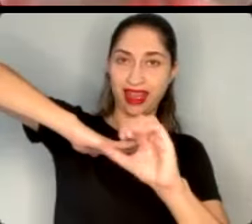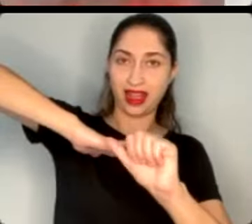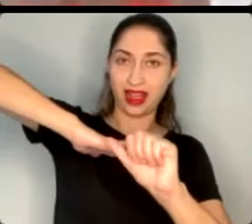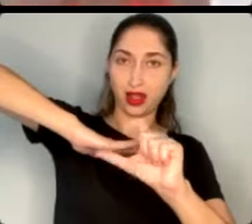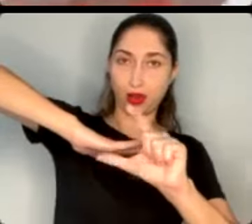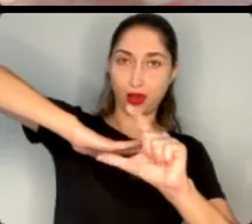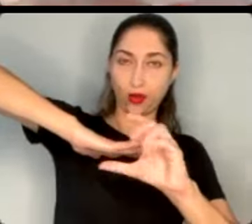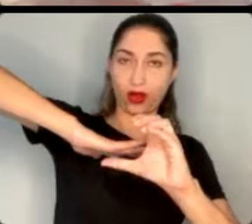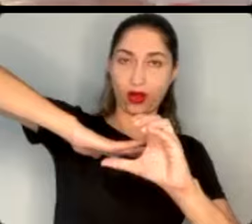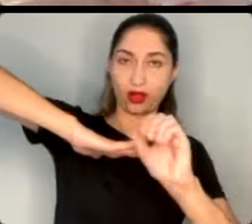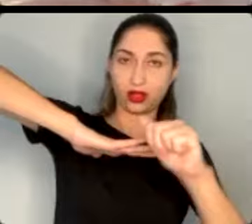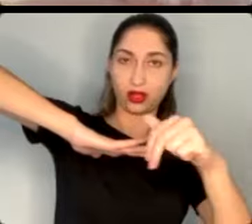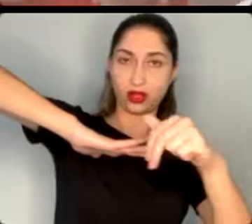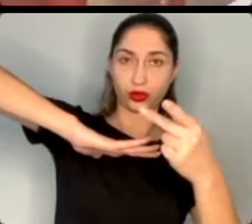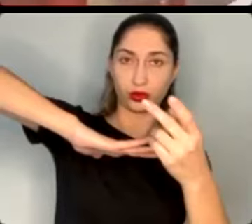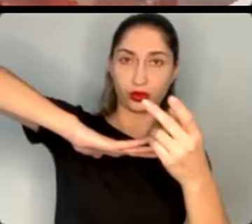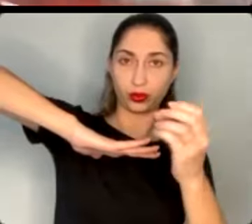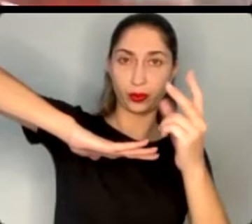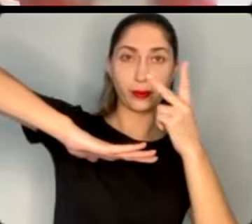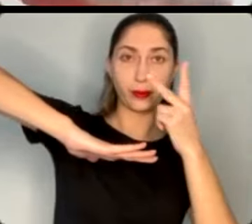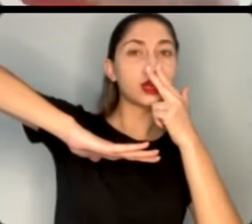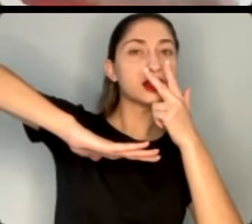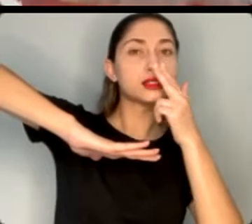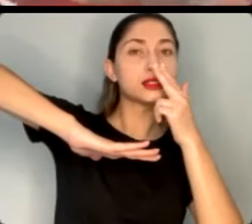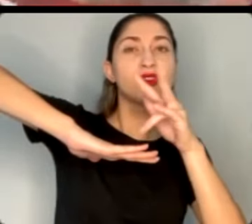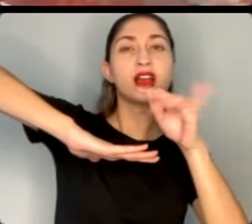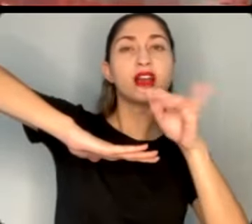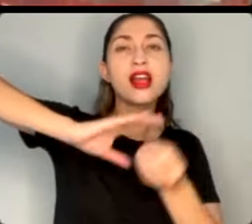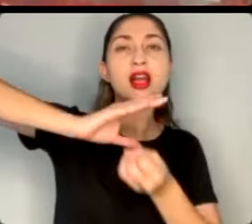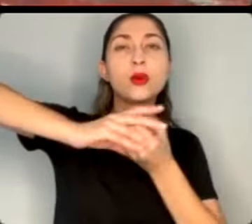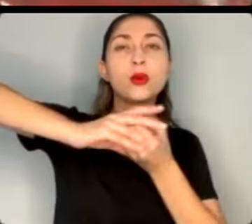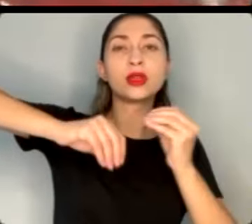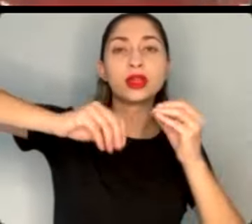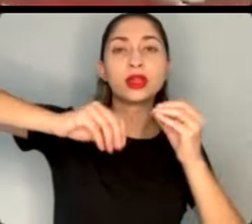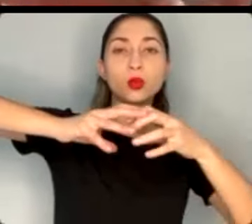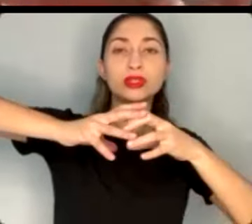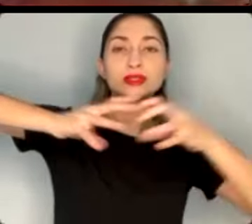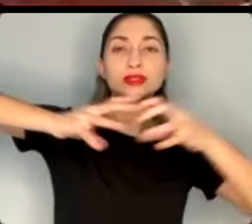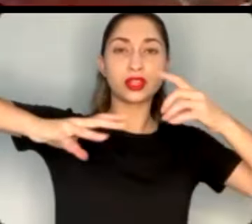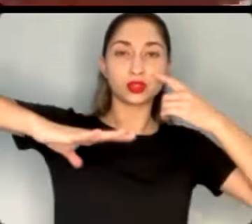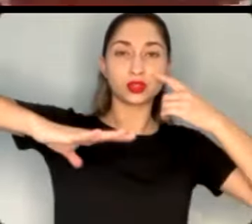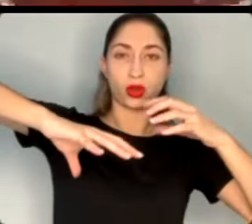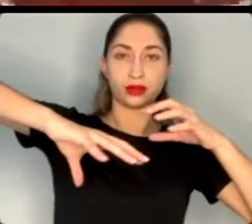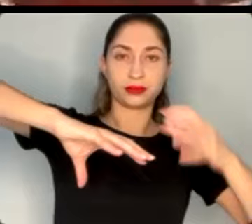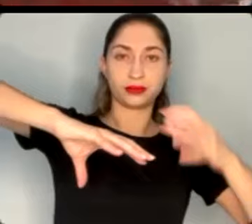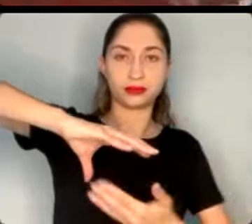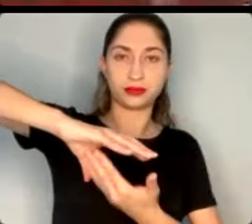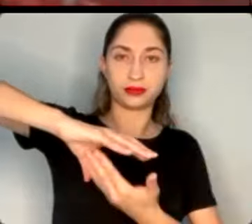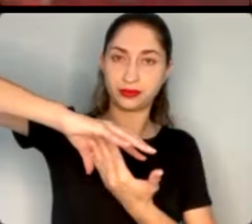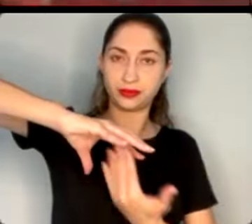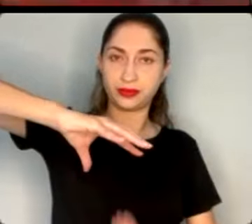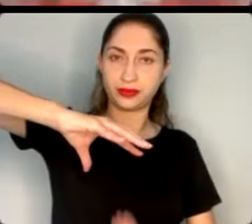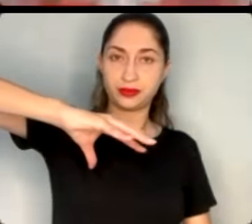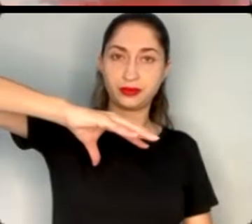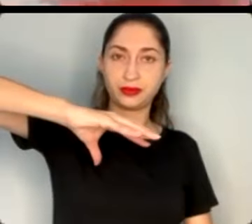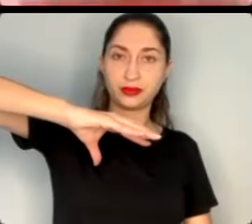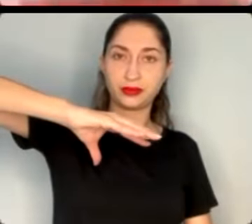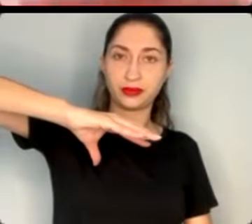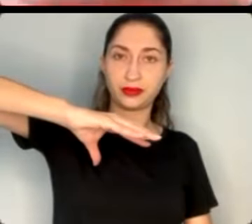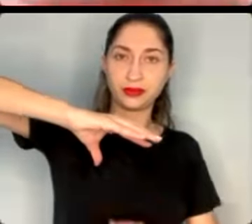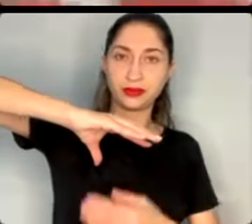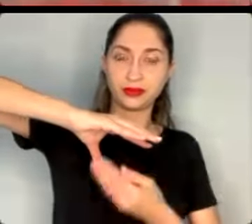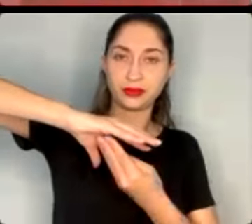dos dedos, como se fosse uma oposição. Você projeta o calcânio para trás e faz